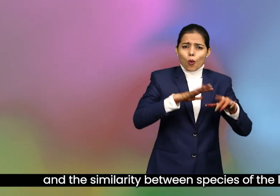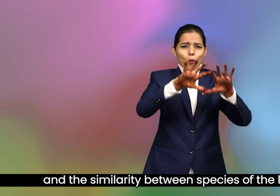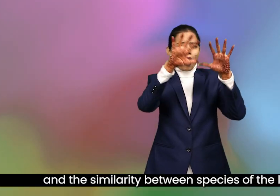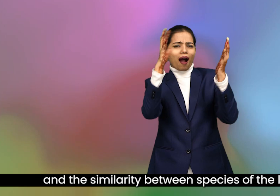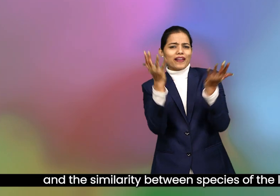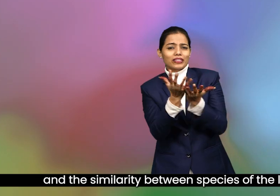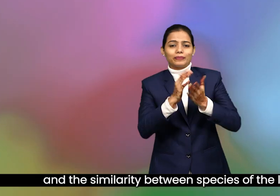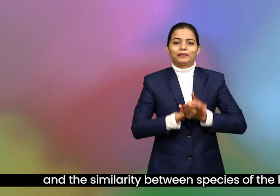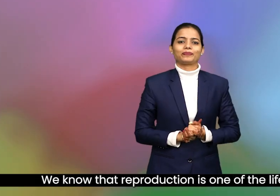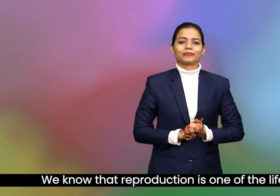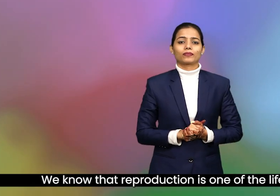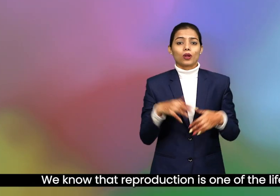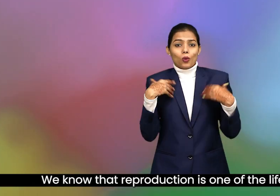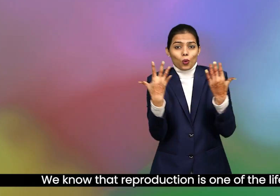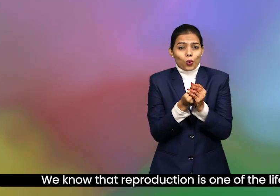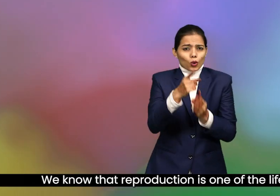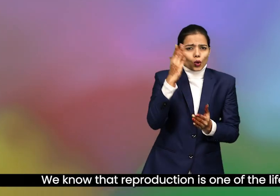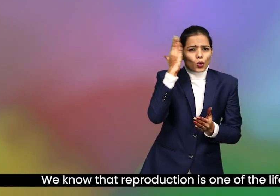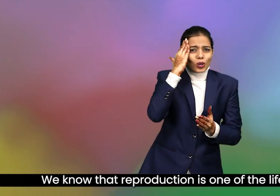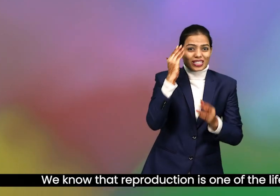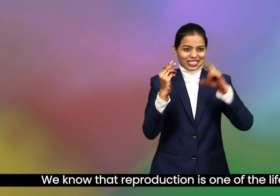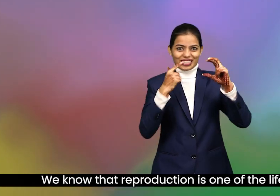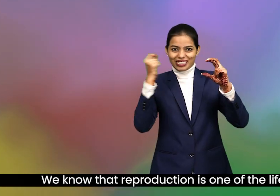நாம் பார்க்கின்றோம். தலைமுறைகள் மற்றும் இனங்கள் தொடர